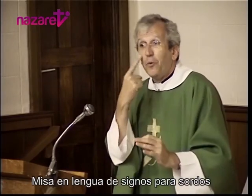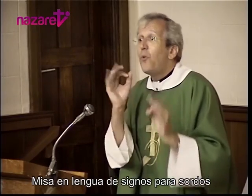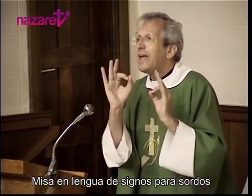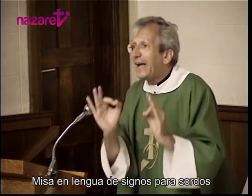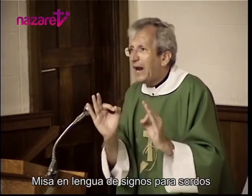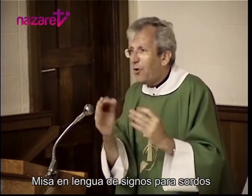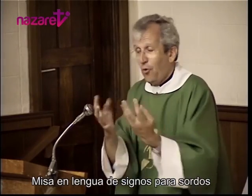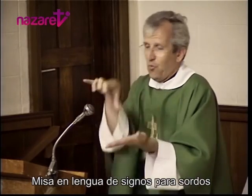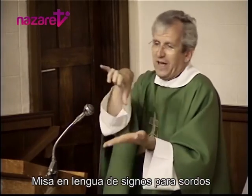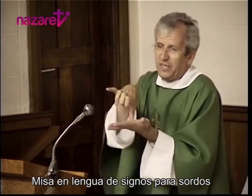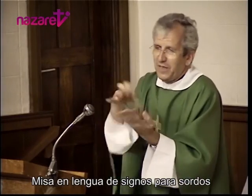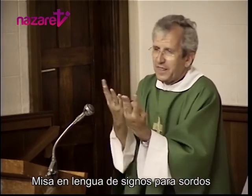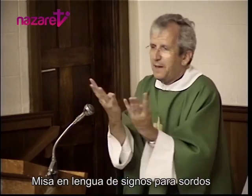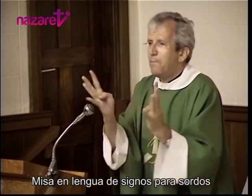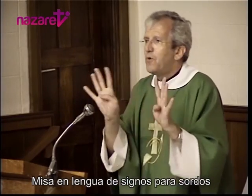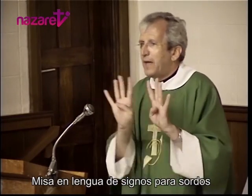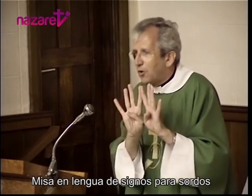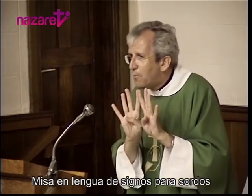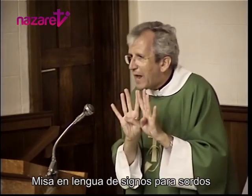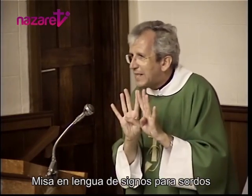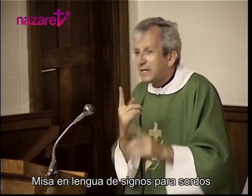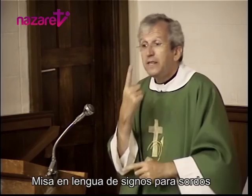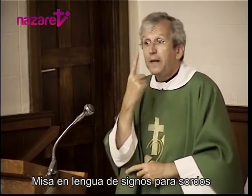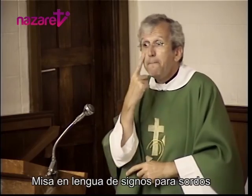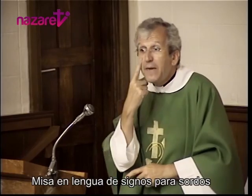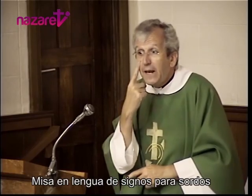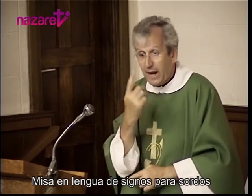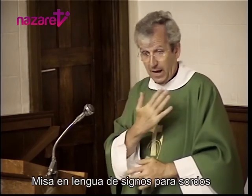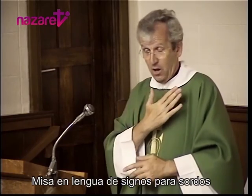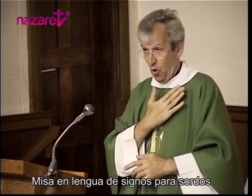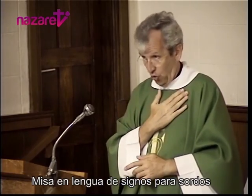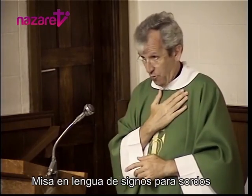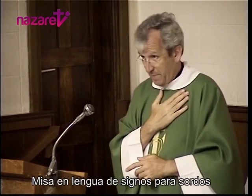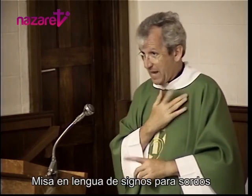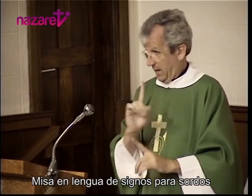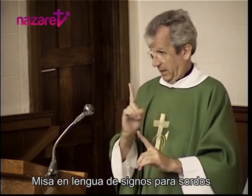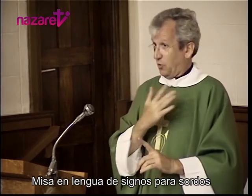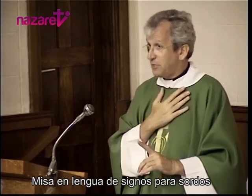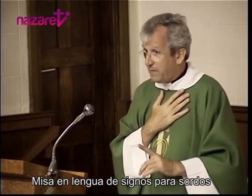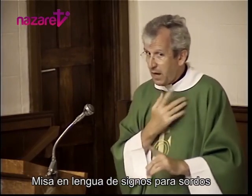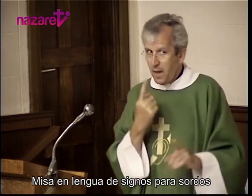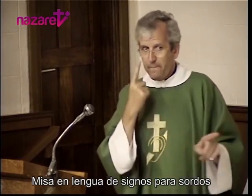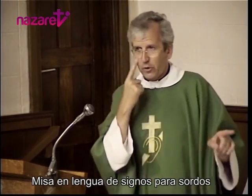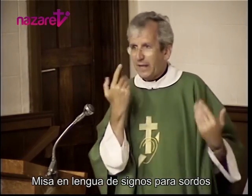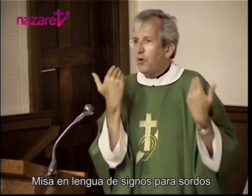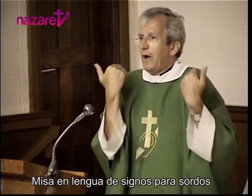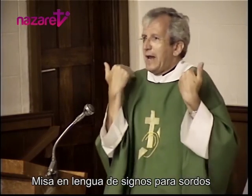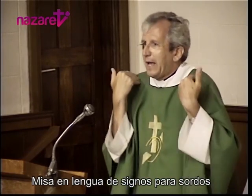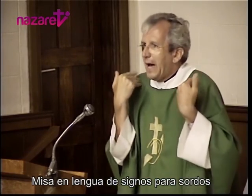un encargo, una ciudad con murallas, es decir, vigilarla como mía, que no es mía, pero que tengo el encargo